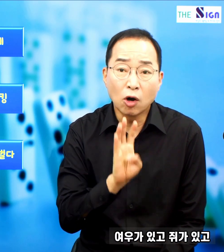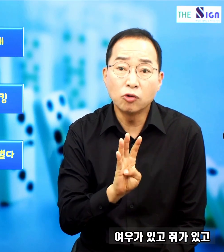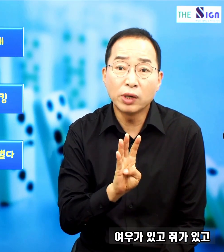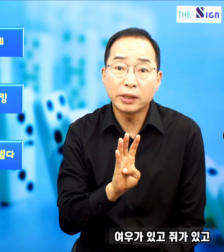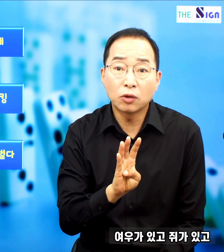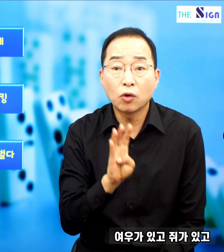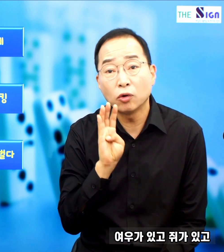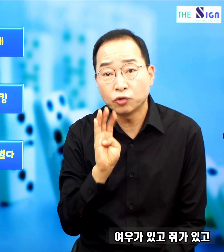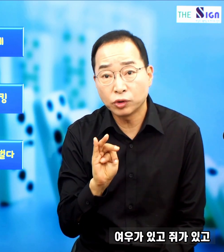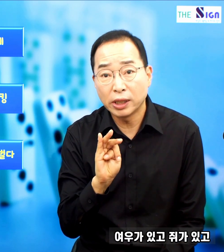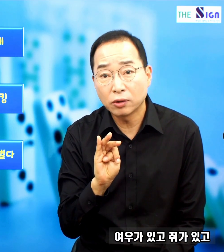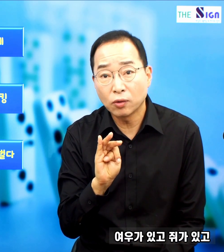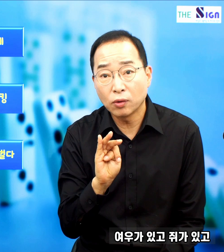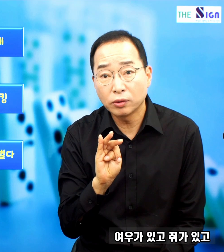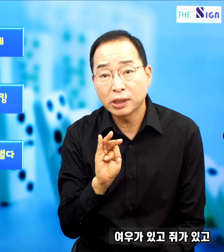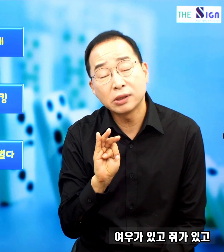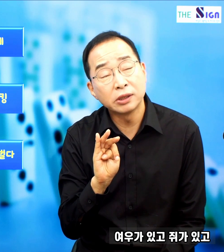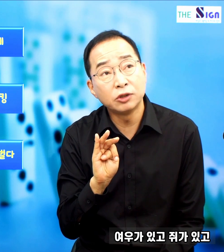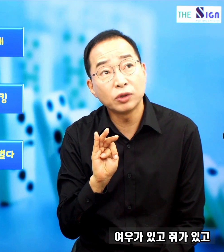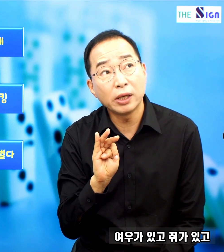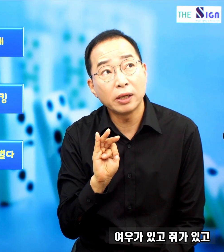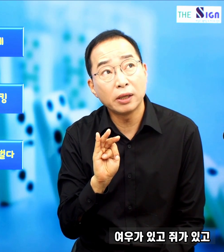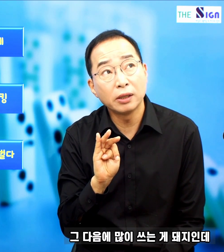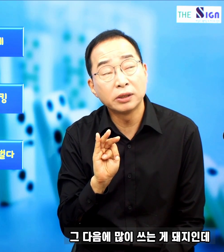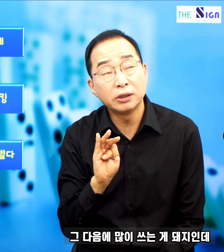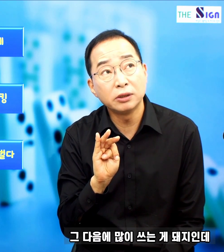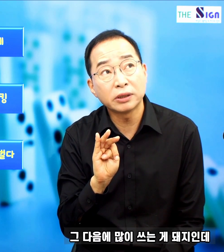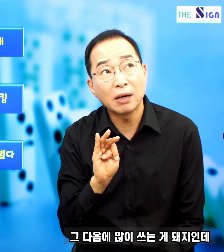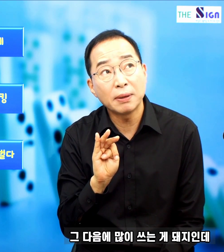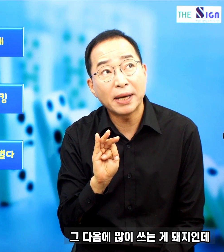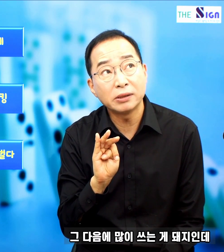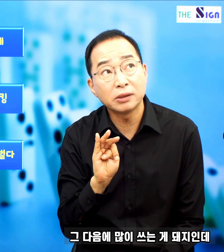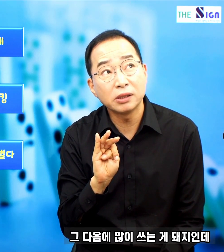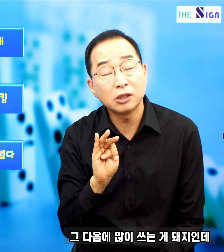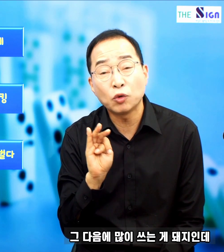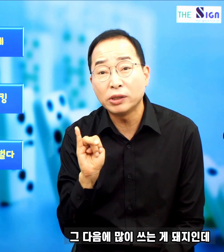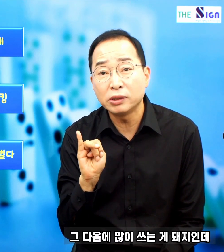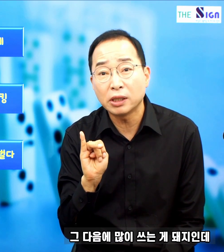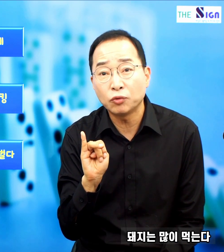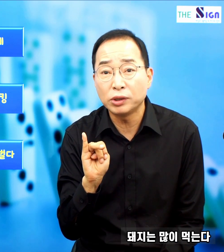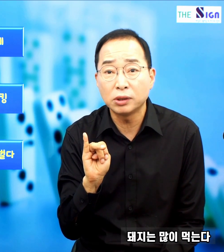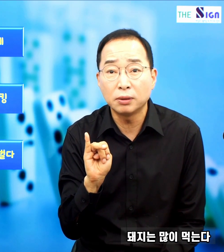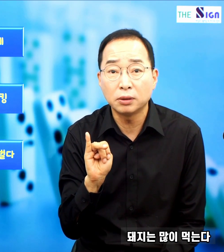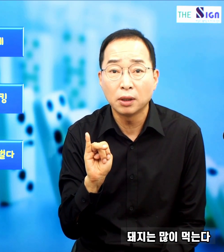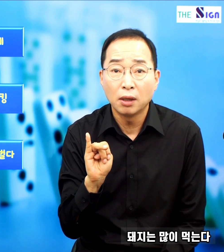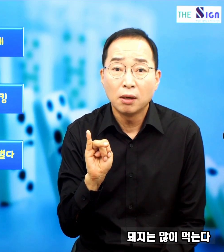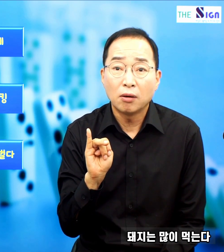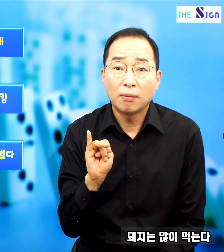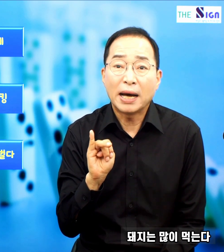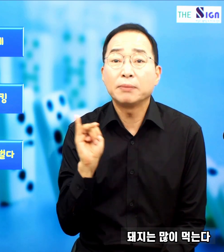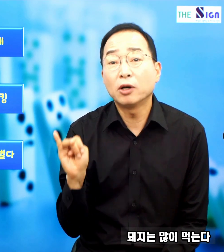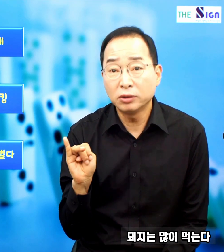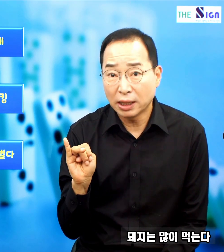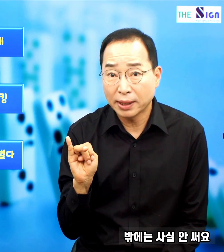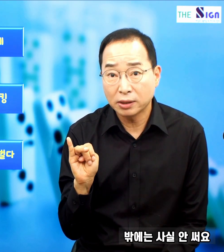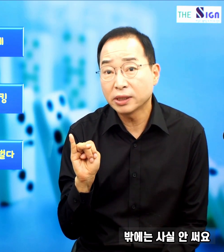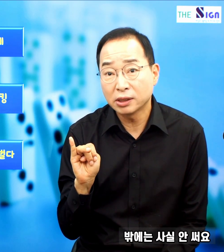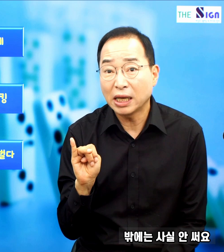여우가 있고 쥐가 있고 사실 그 중에 그 다음에 많이 쓰는 게 이제 돼지인데 돼지는 많이 먹는다 밖에는 사실 안 써요.